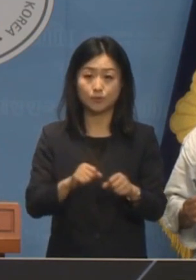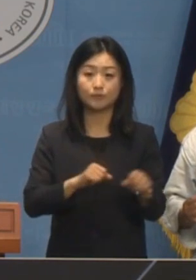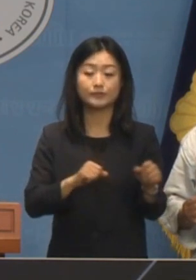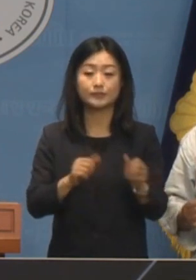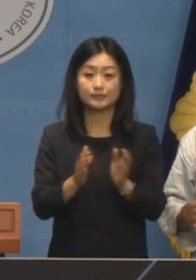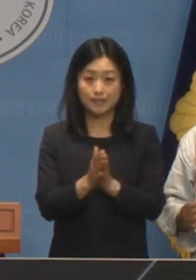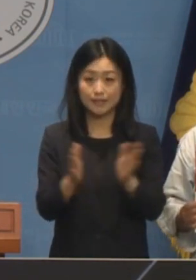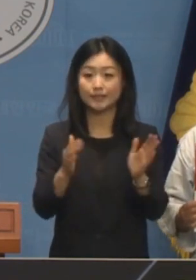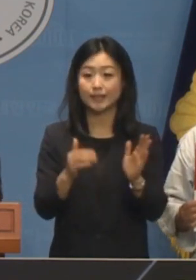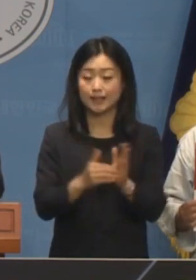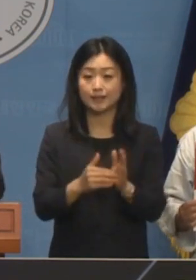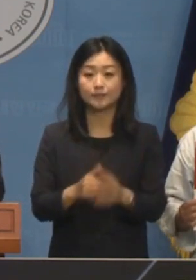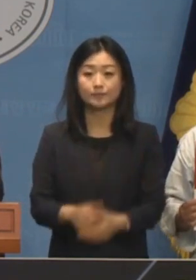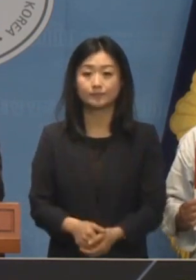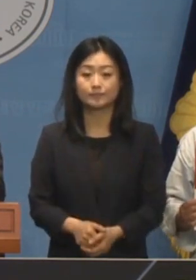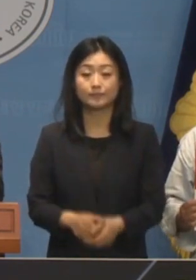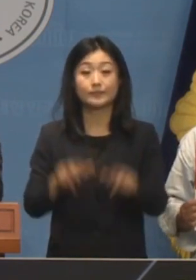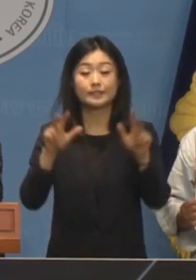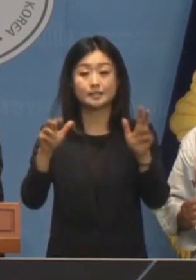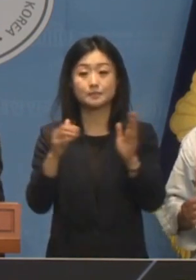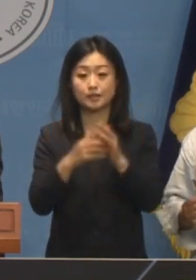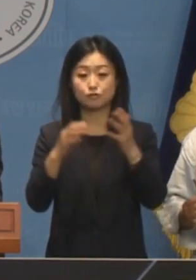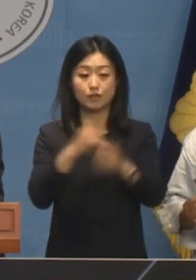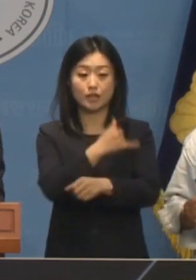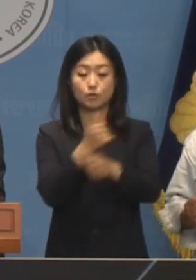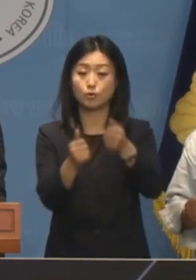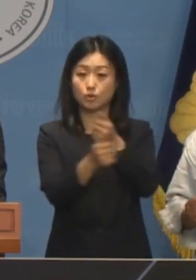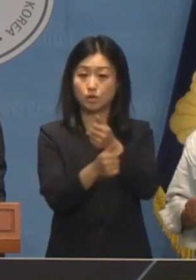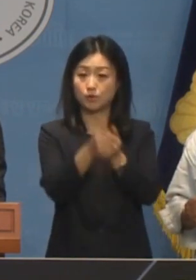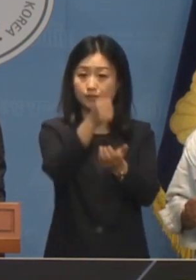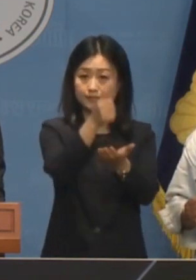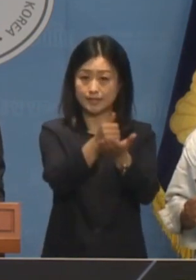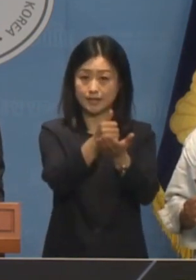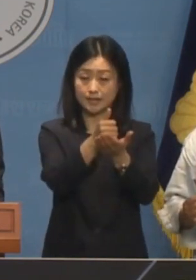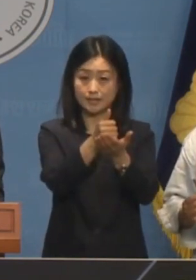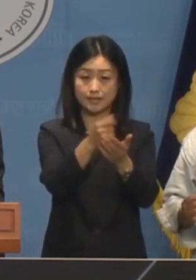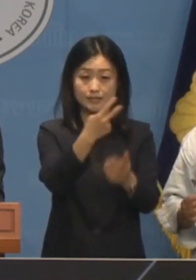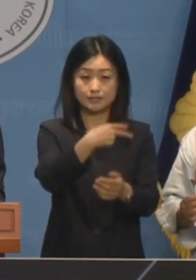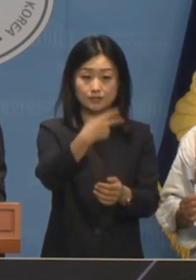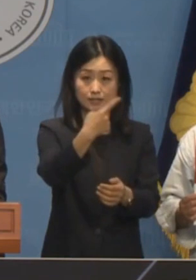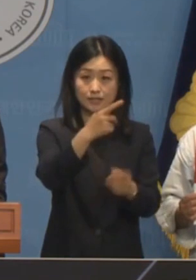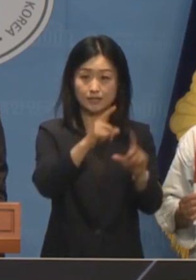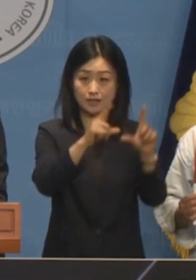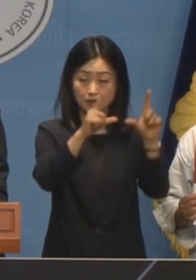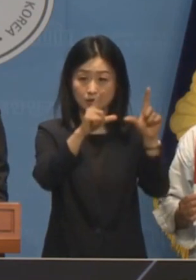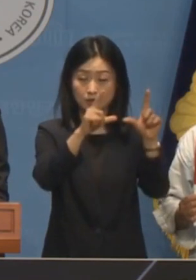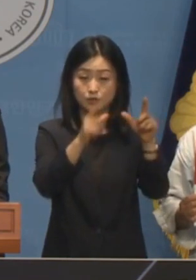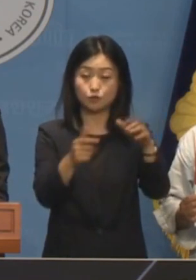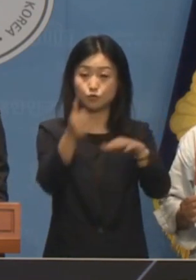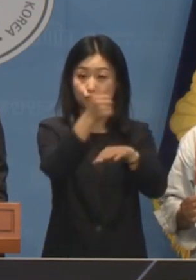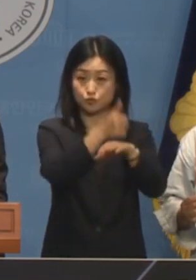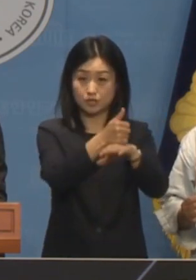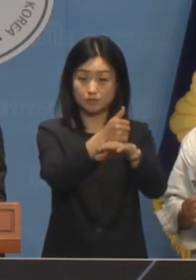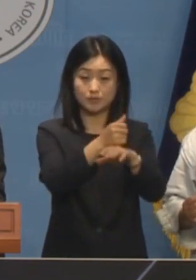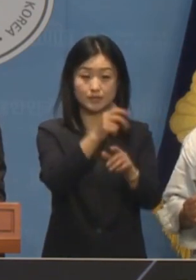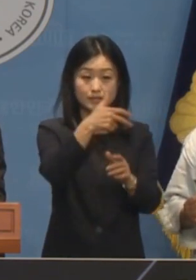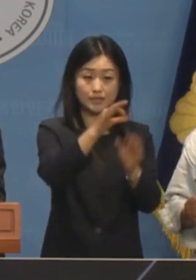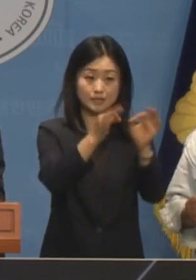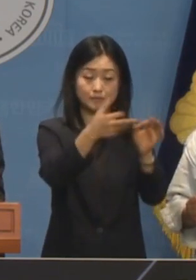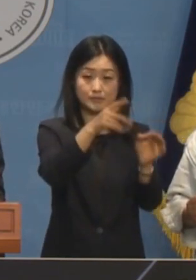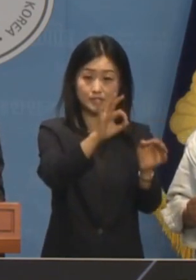때문이다. 지금까지 국가인권위원회 위원장은 2001년 11월 25일 취임한